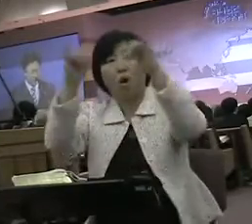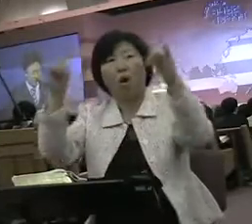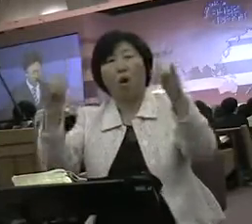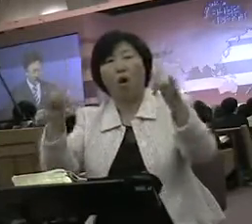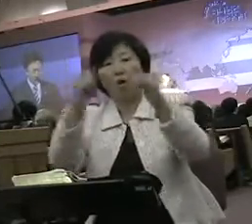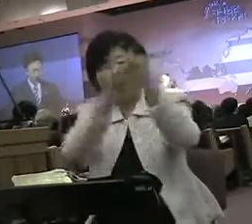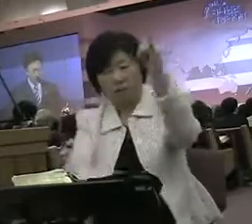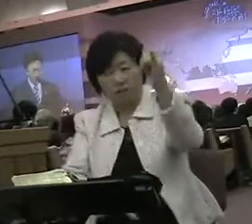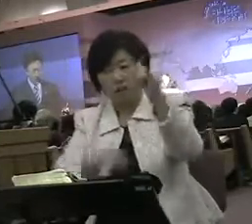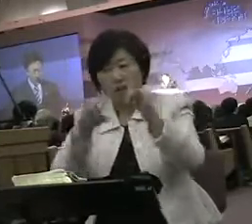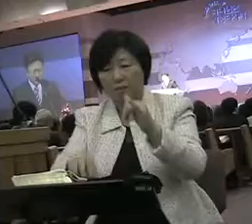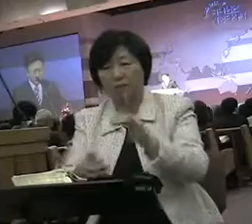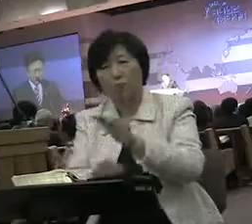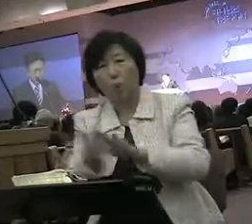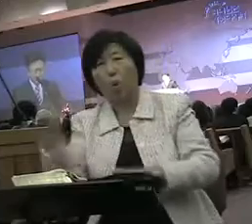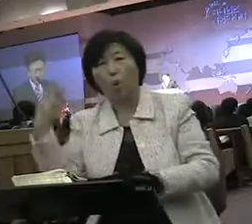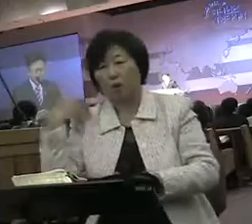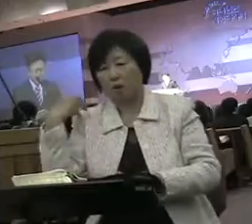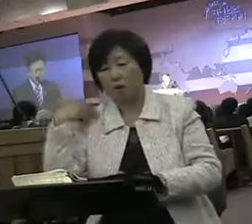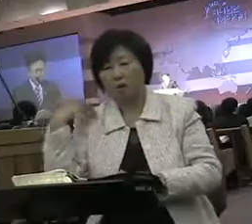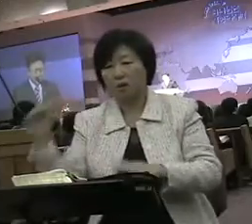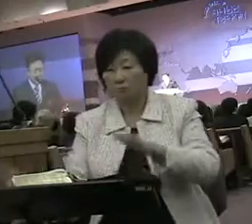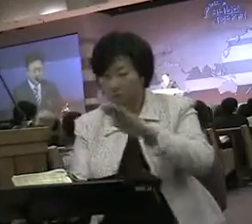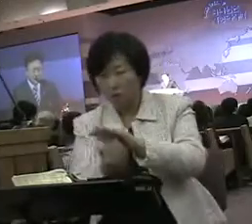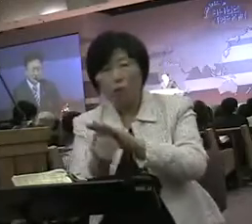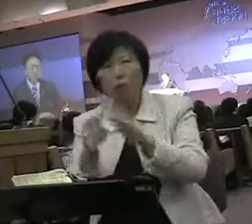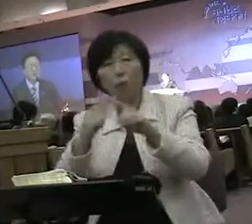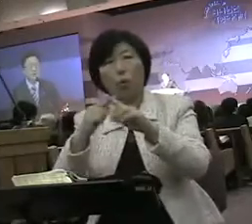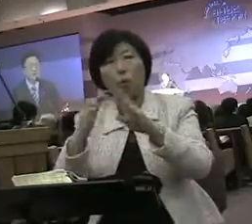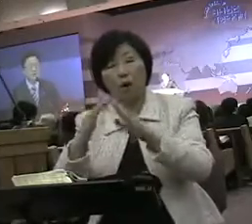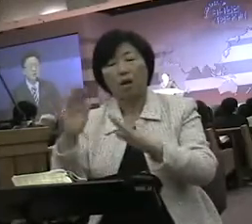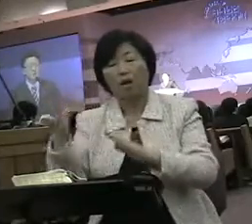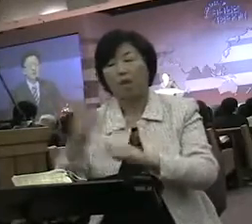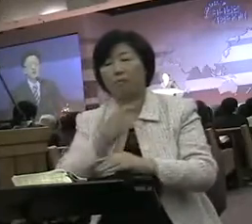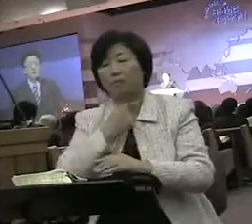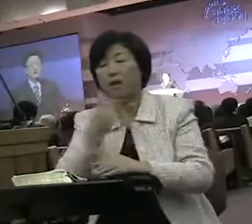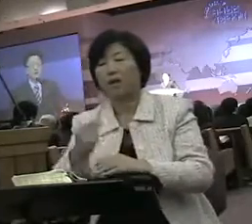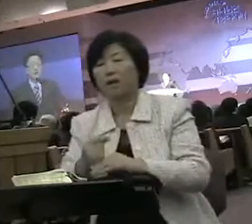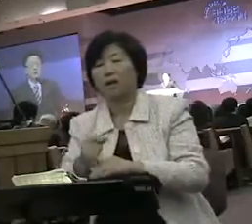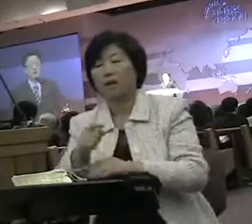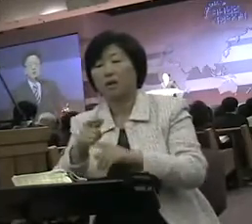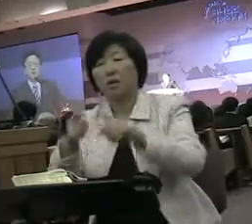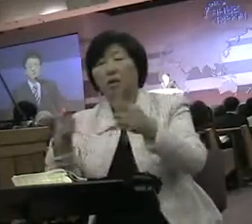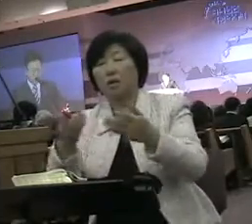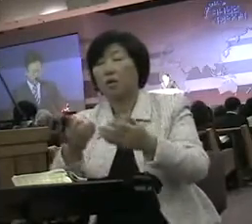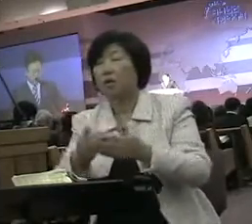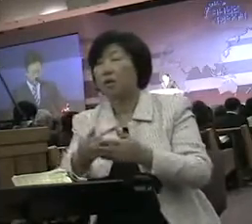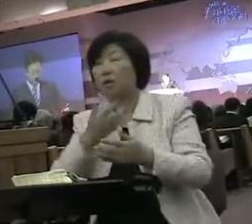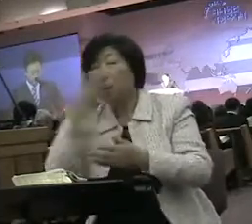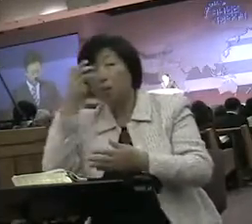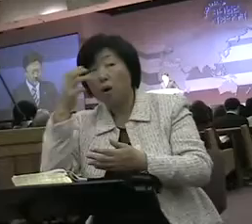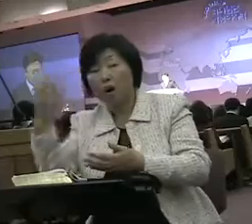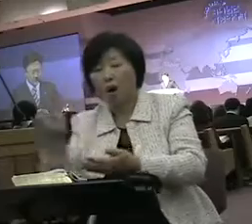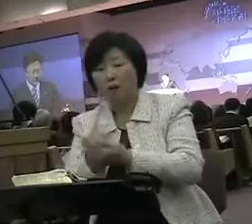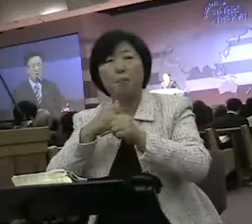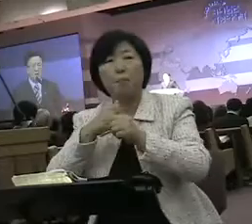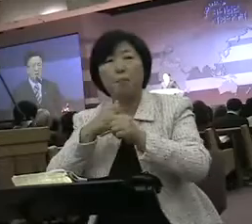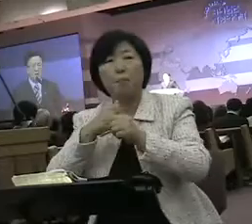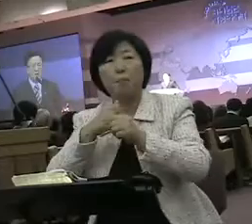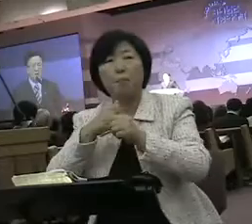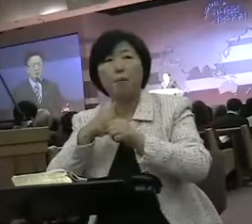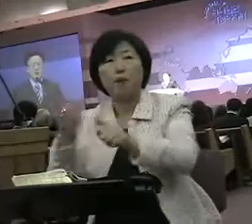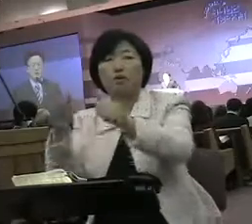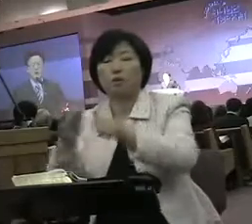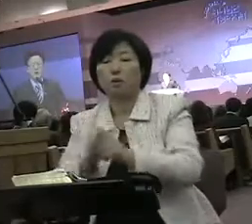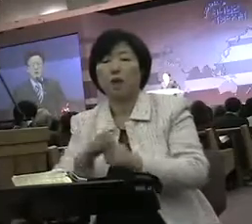이루는 교회가 될 줄로 믿습니다. 사랑하는 성도 여러분, 여러분은 이러한 꿈을 가진 교회를 파송하는 것입니다.